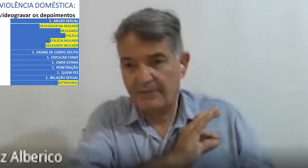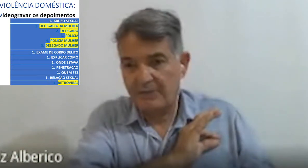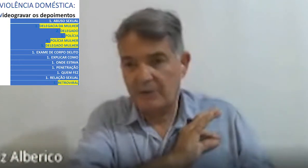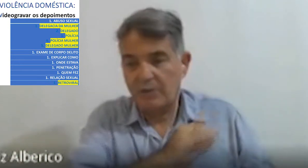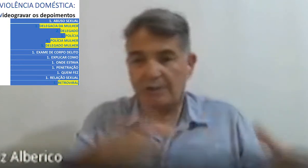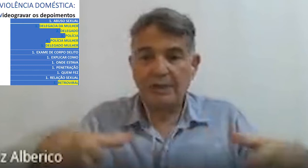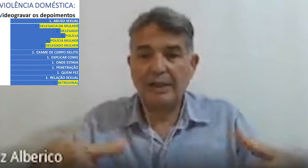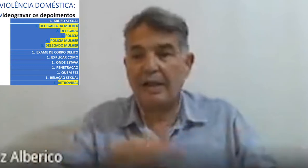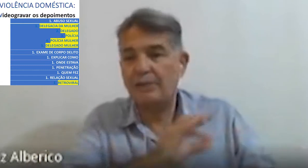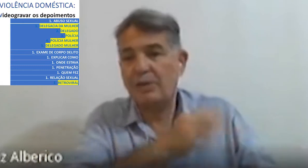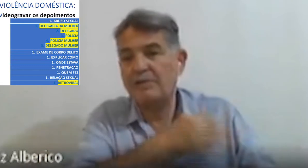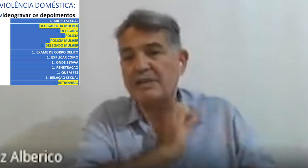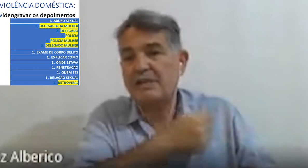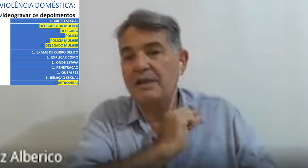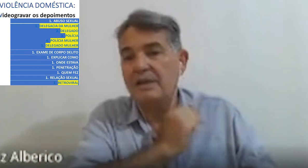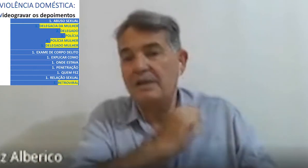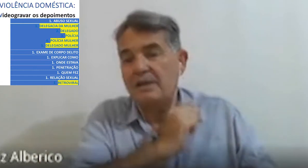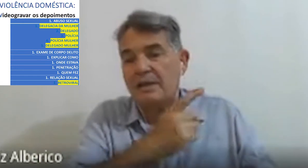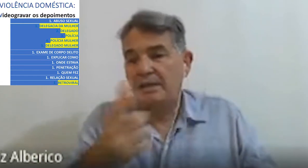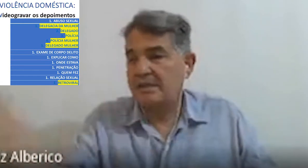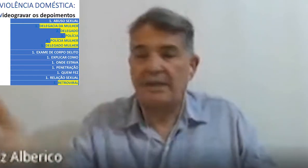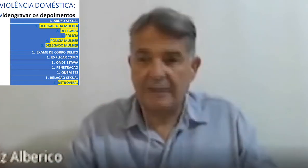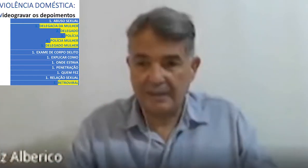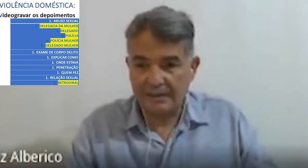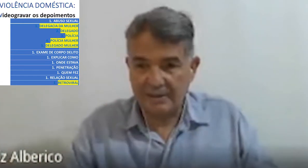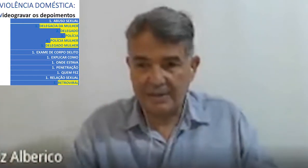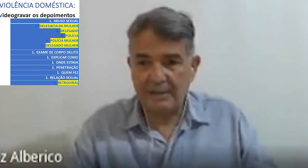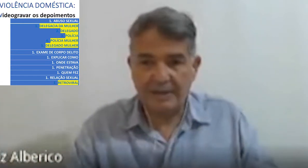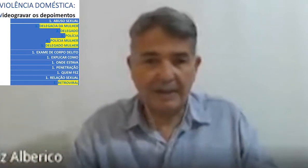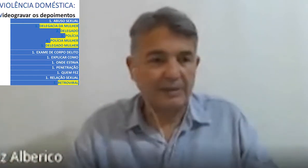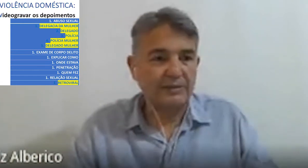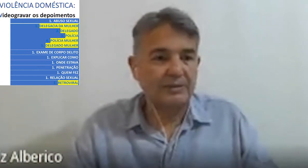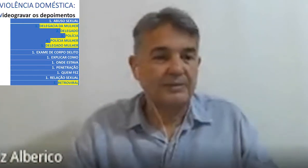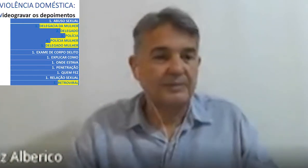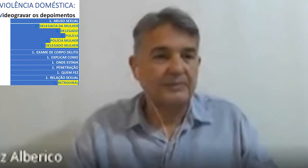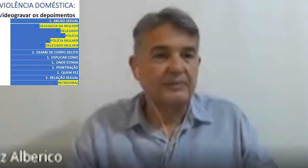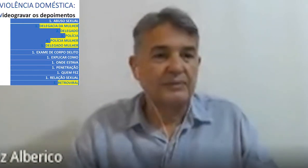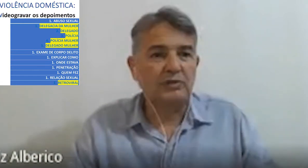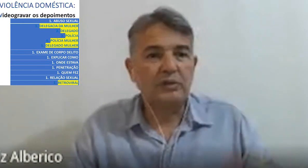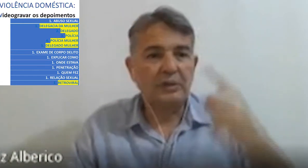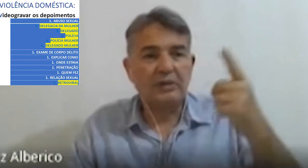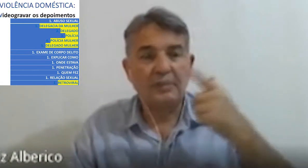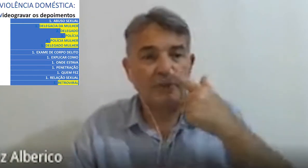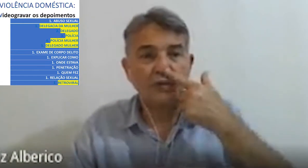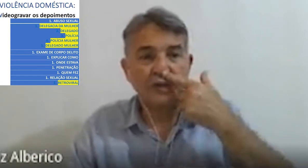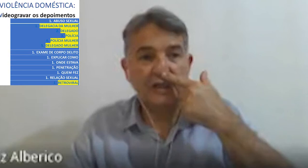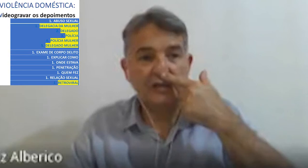É o lugar do delegado, aí vai ser a sala dele, a sala do delegado. Então, voltando lá para abuso